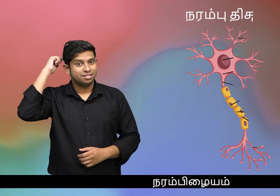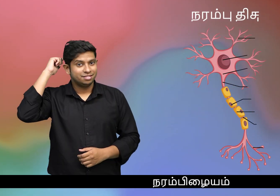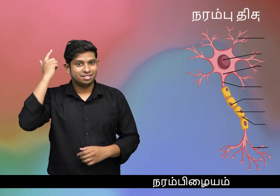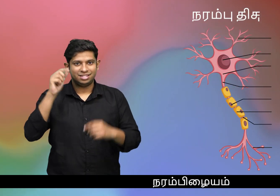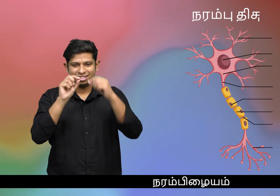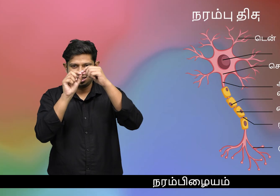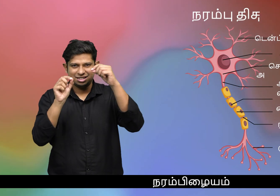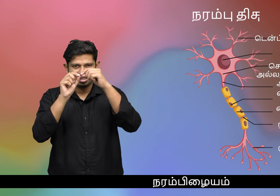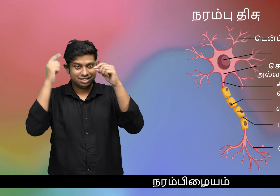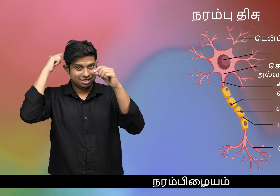நரம்பிழையம்.